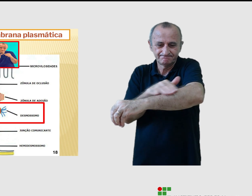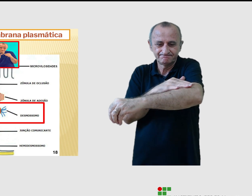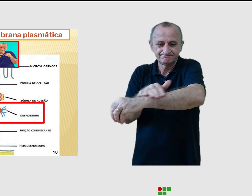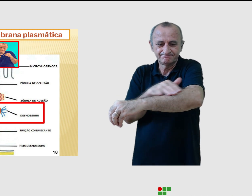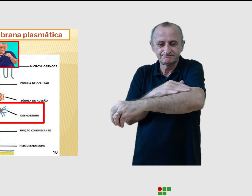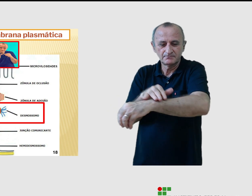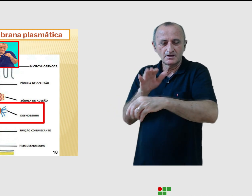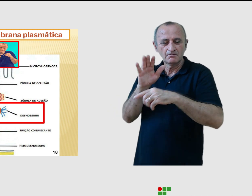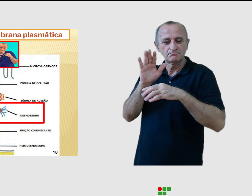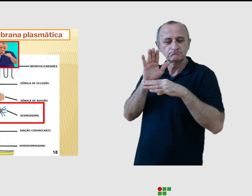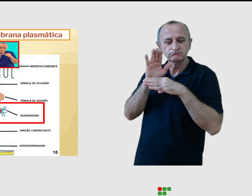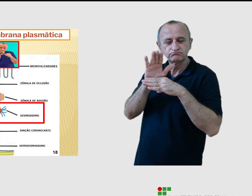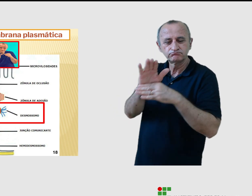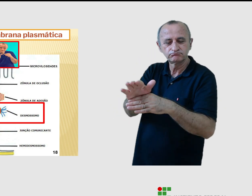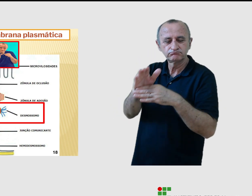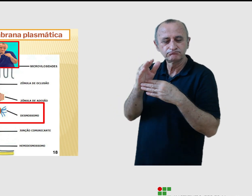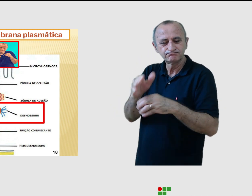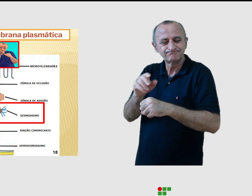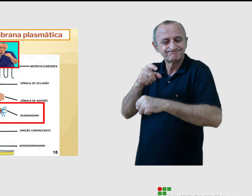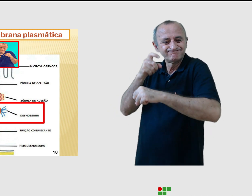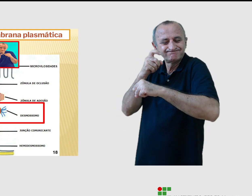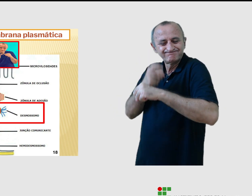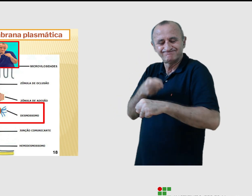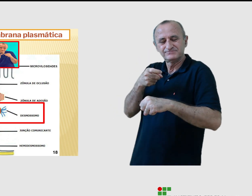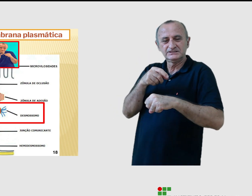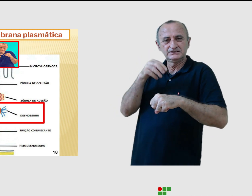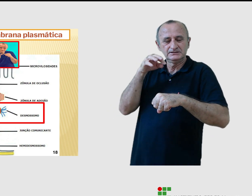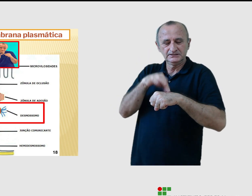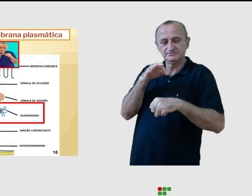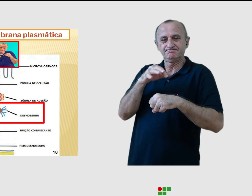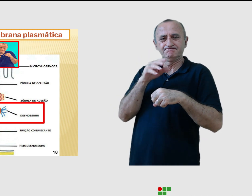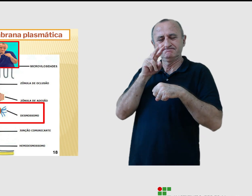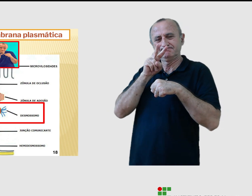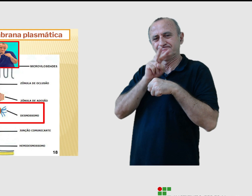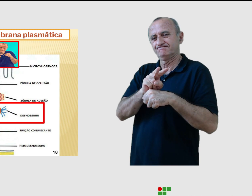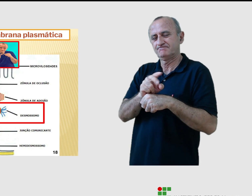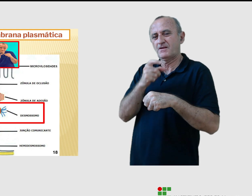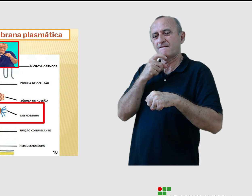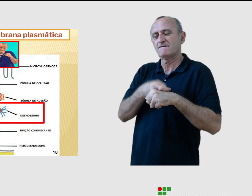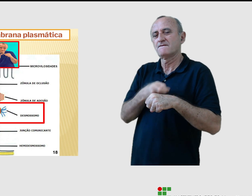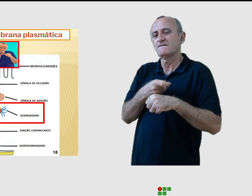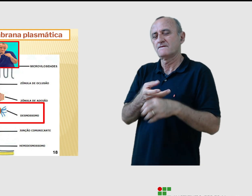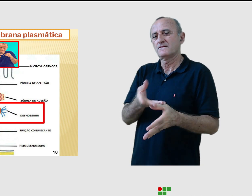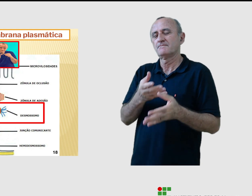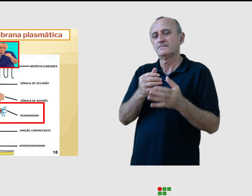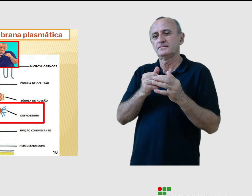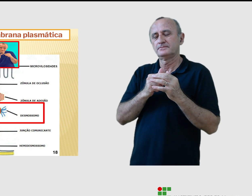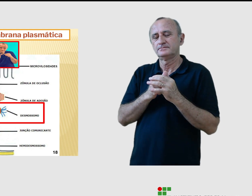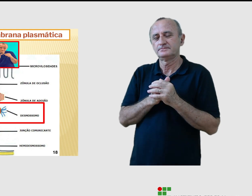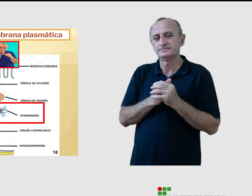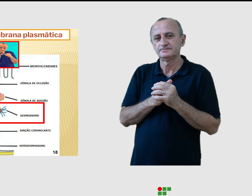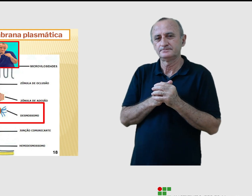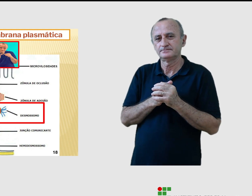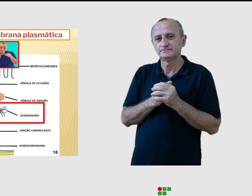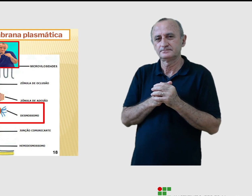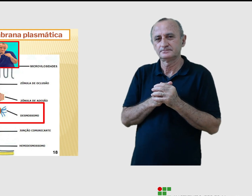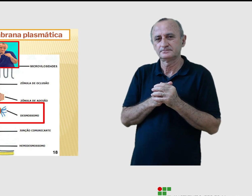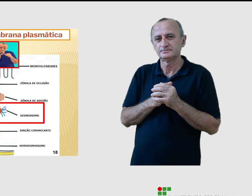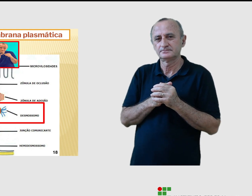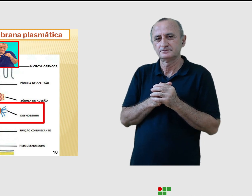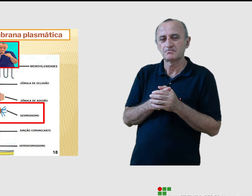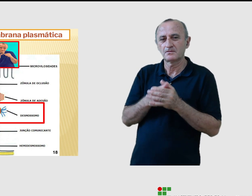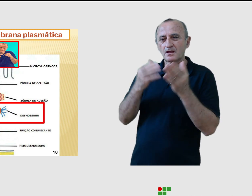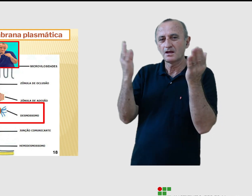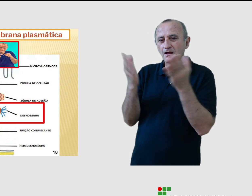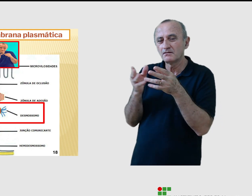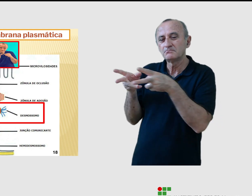da pele, auxiliando na união entre elas, contribuindo pela resistência a choques mecânicos